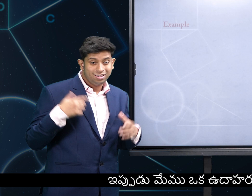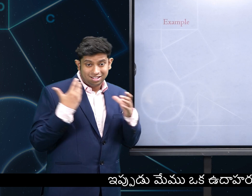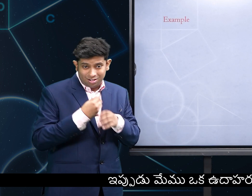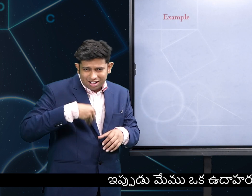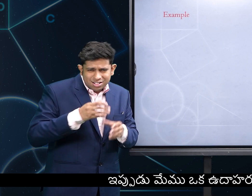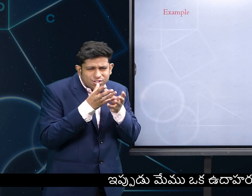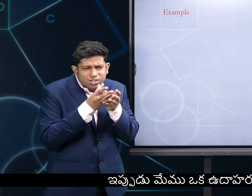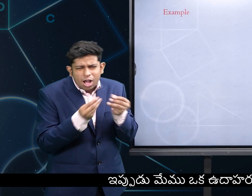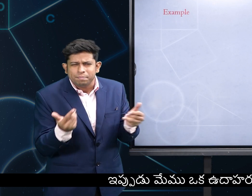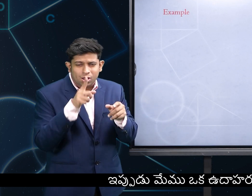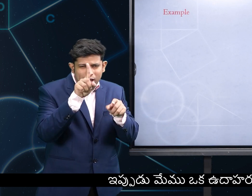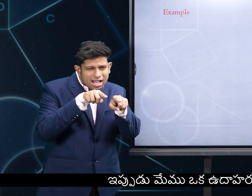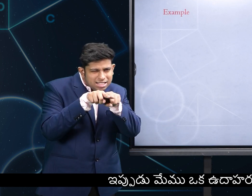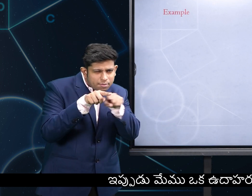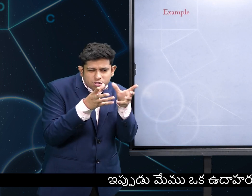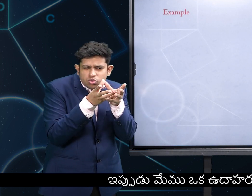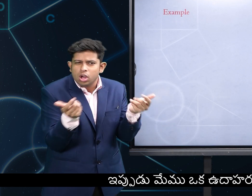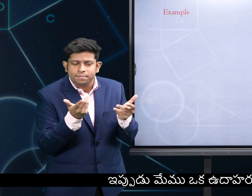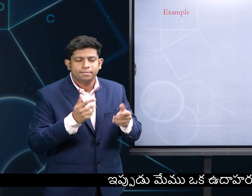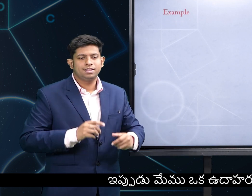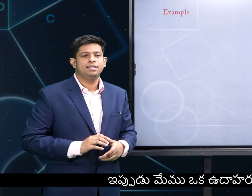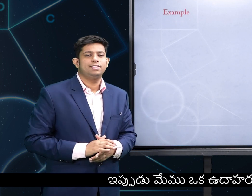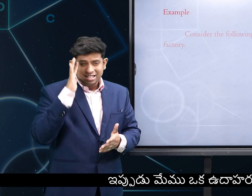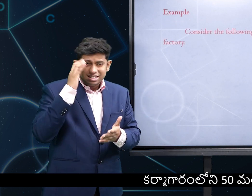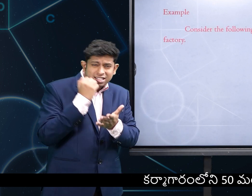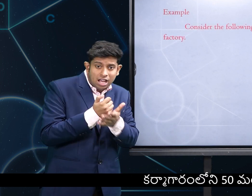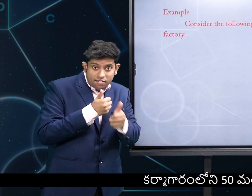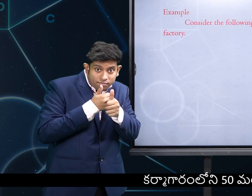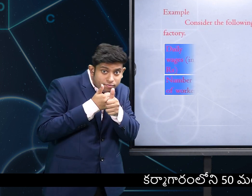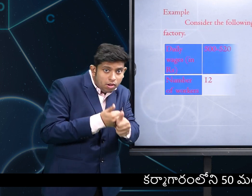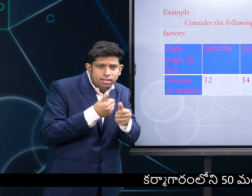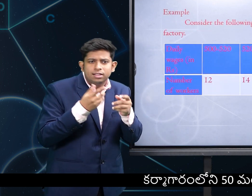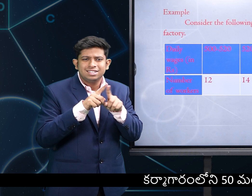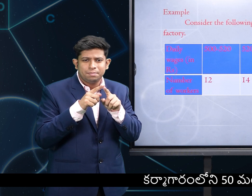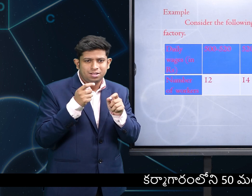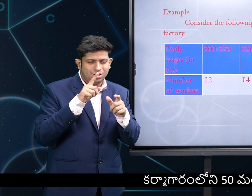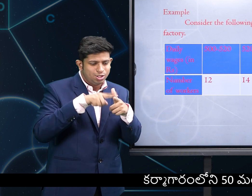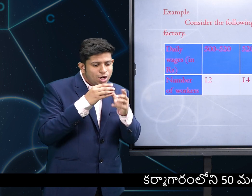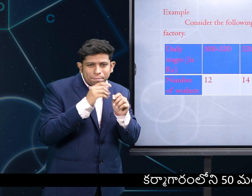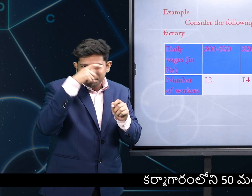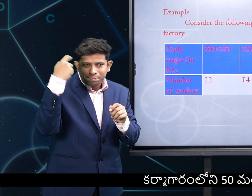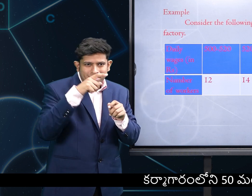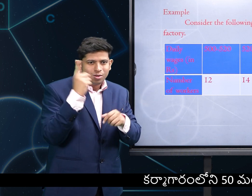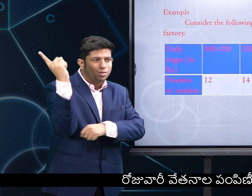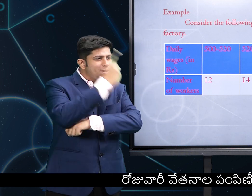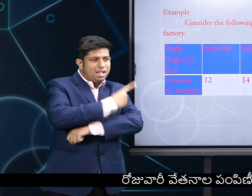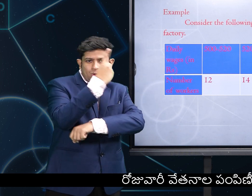ఇప్పుడు మేము ఒక ఉదాహరణను పరిష్కరిస్తాము. కర్మాగారంలోని 50 మంది కార్మికుల